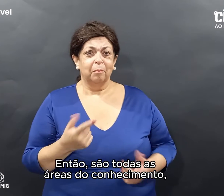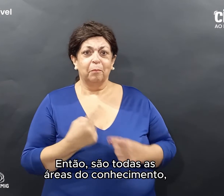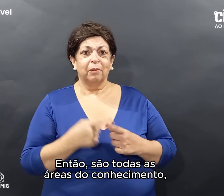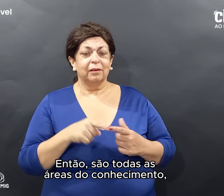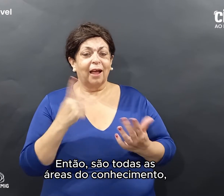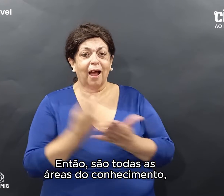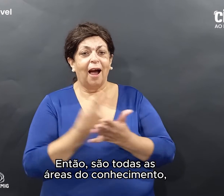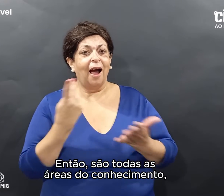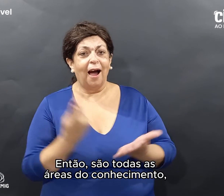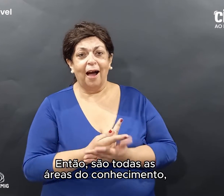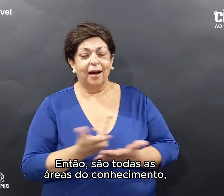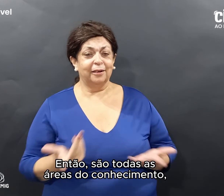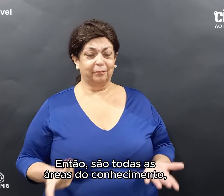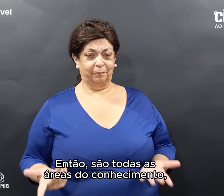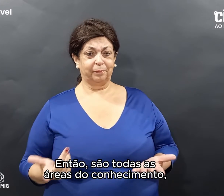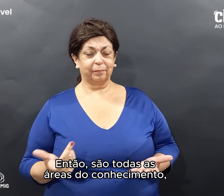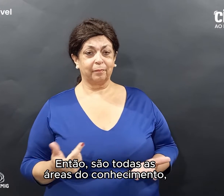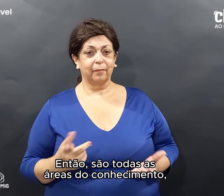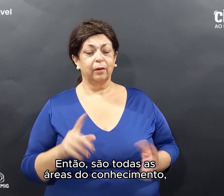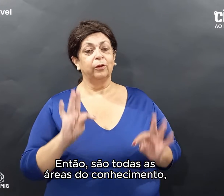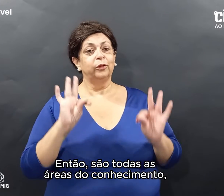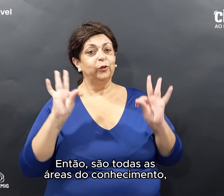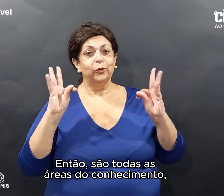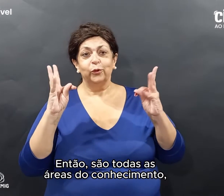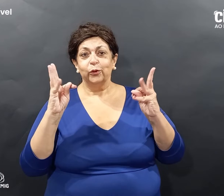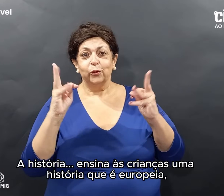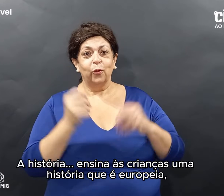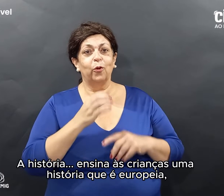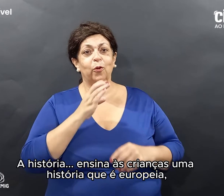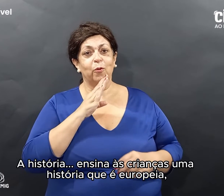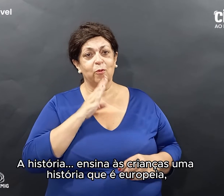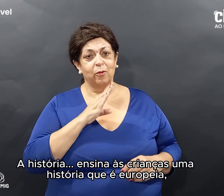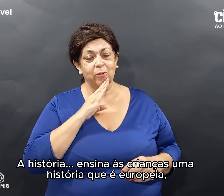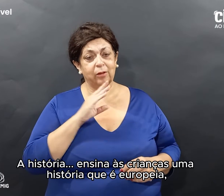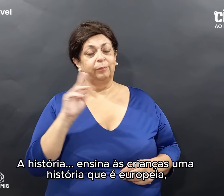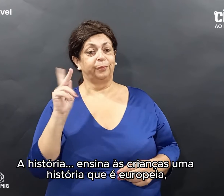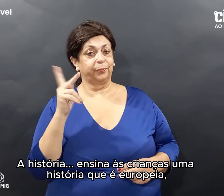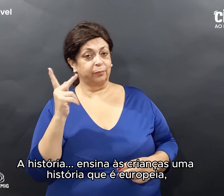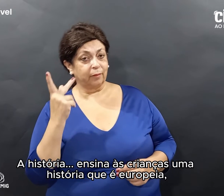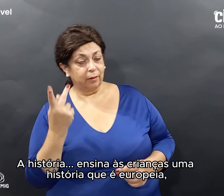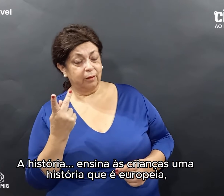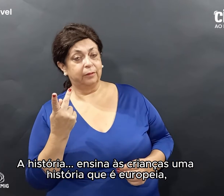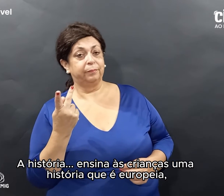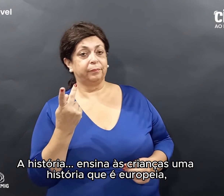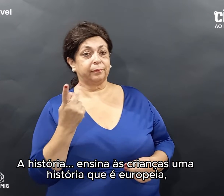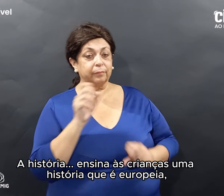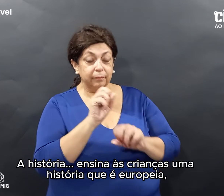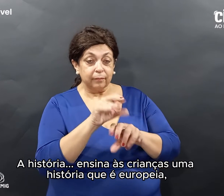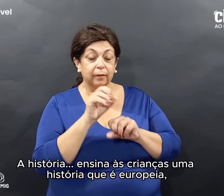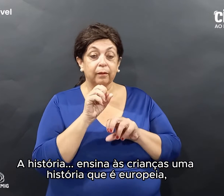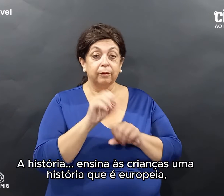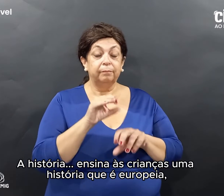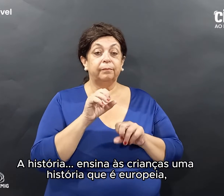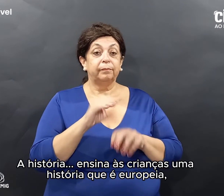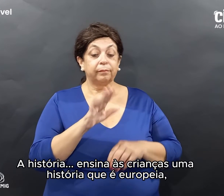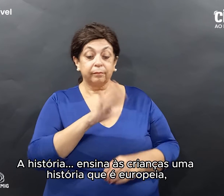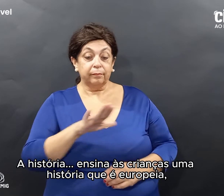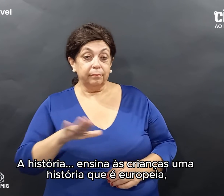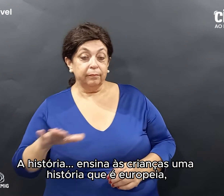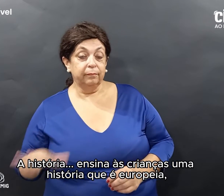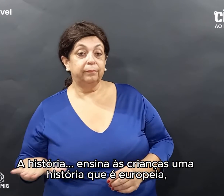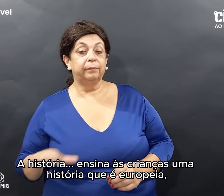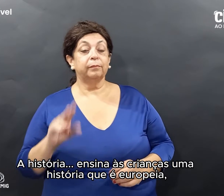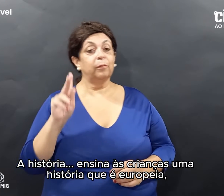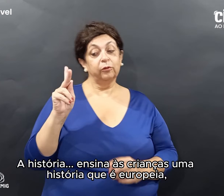né? Então, são todas as áreas do conhecimento. A história ensina, né, as crianças